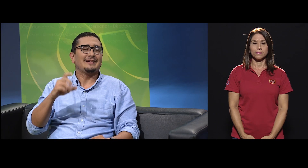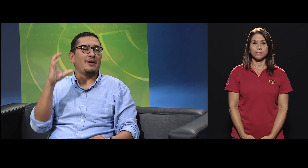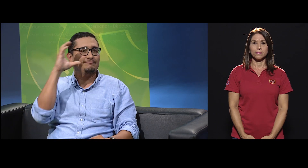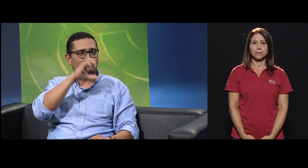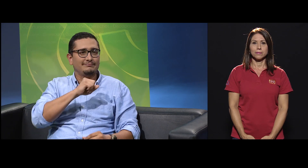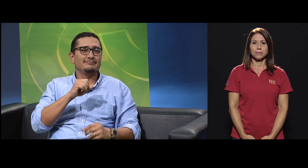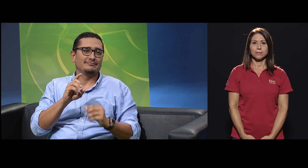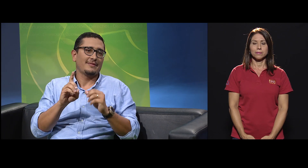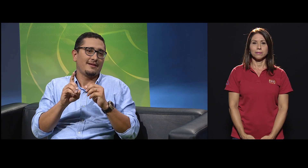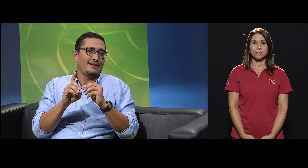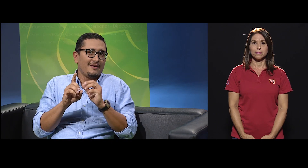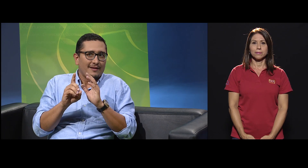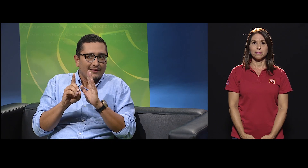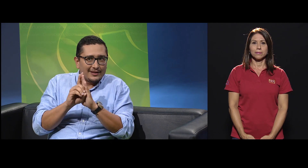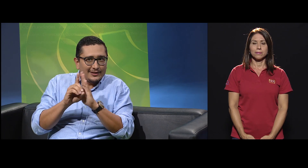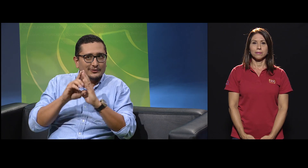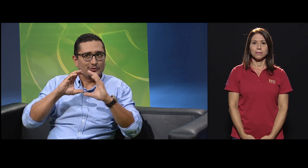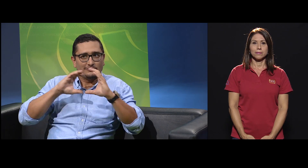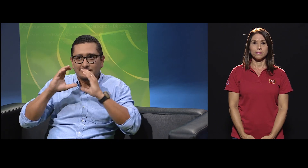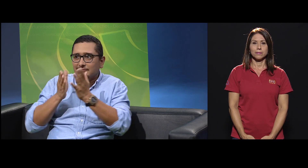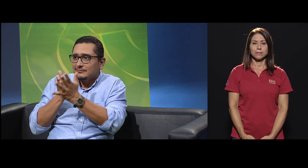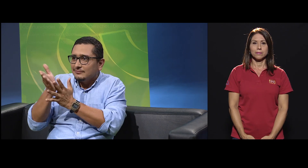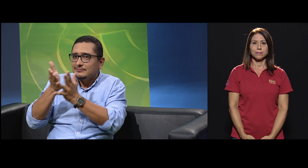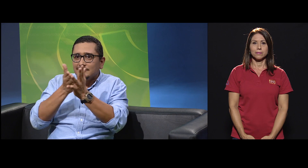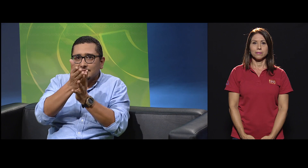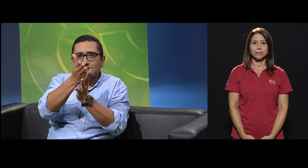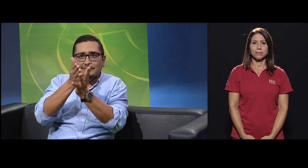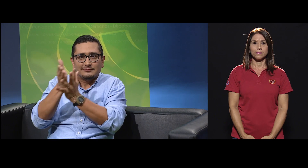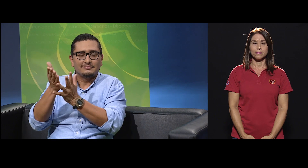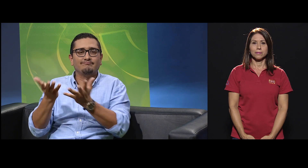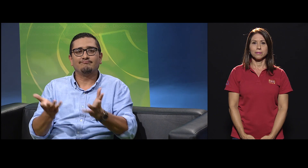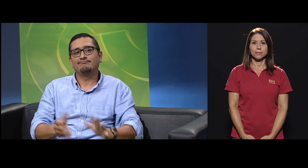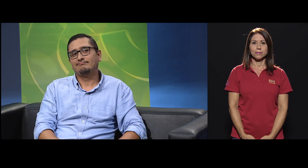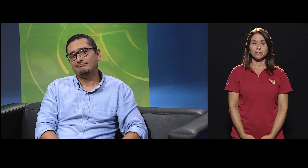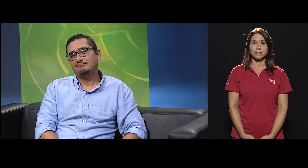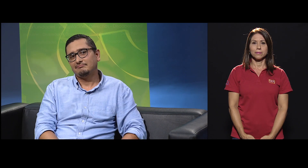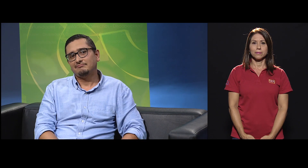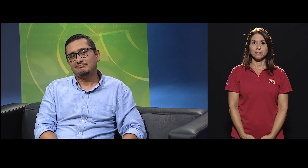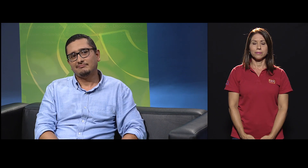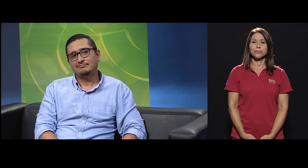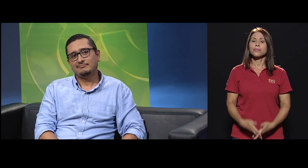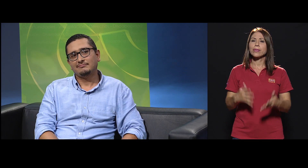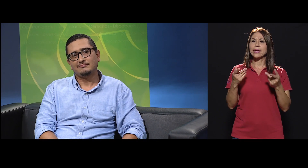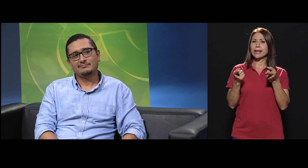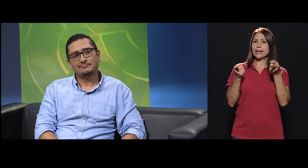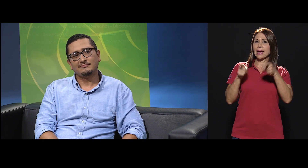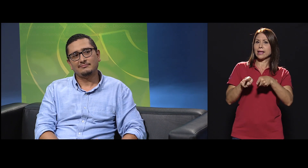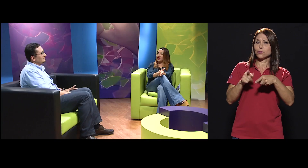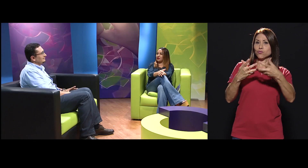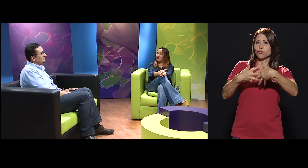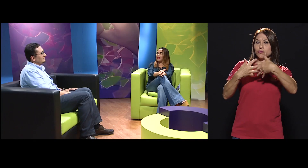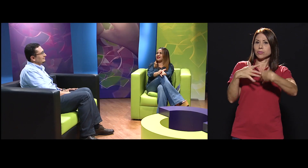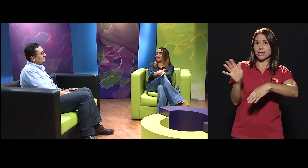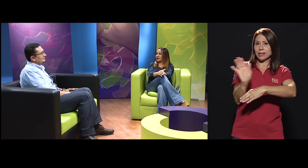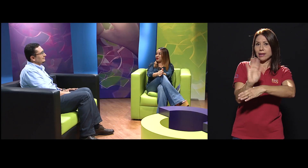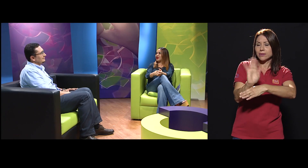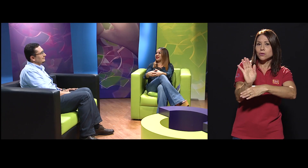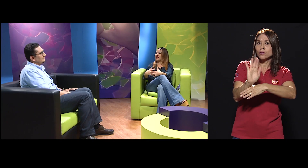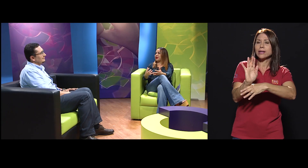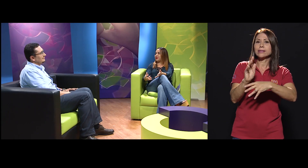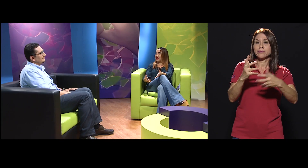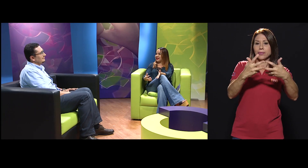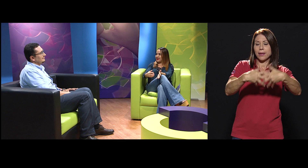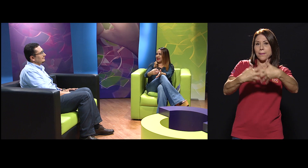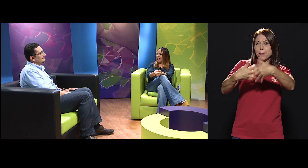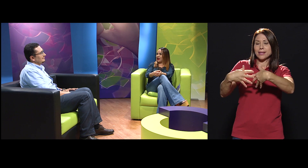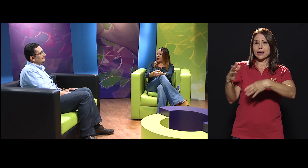se van a dar cuenta de la verdadera necesidad del derecho a la comunicación y a la información de las personas sordas. Y en el caso de las televisoras, de